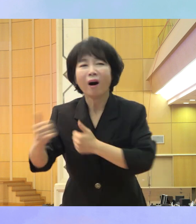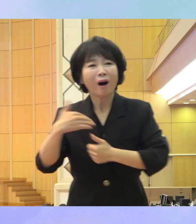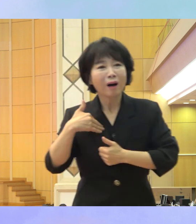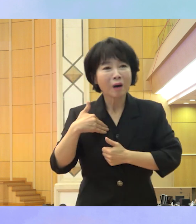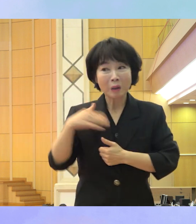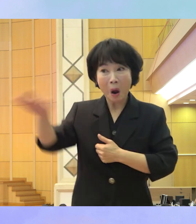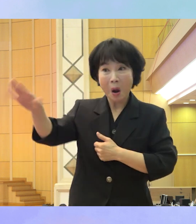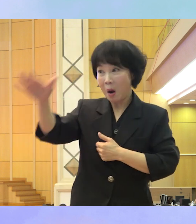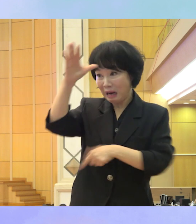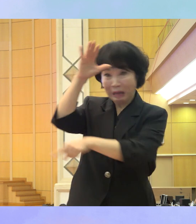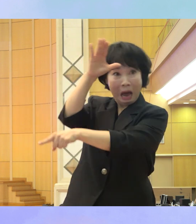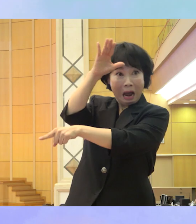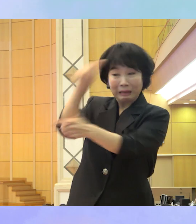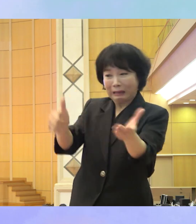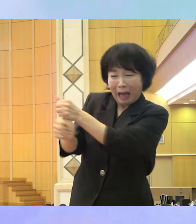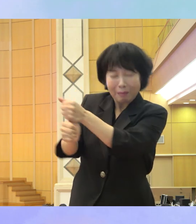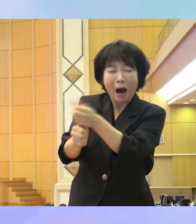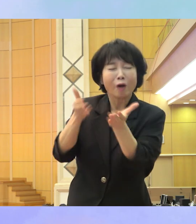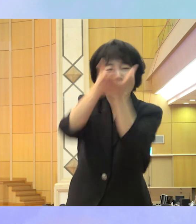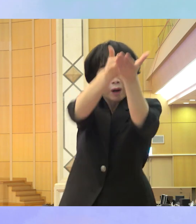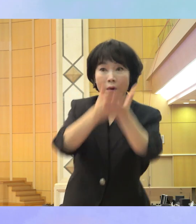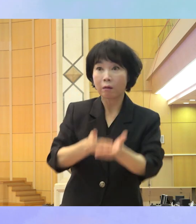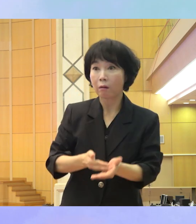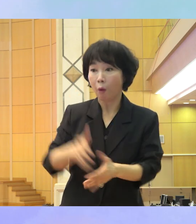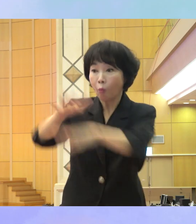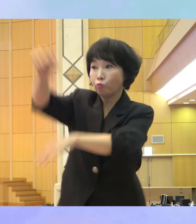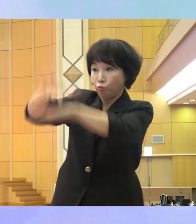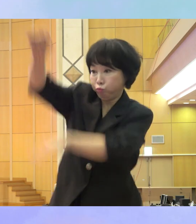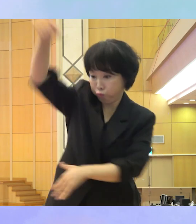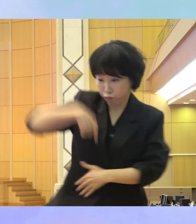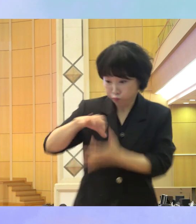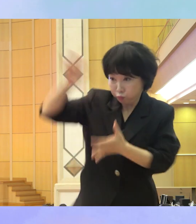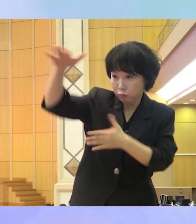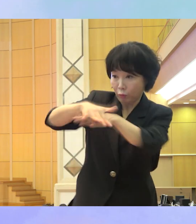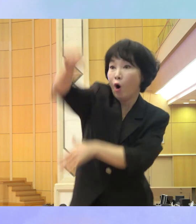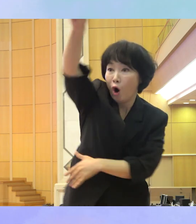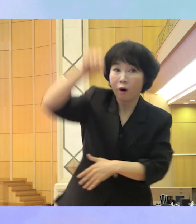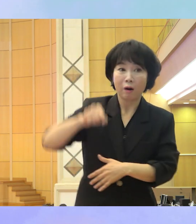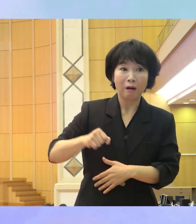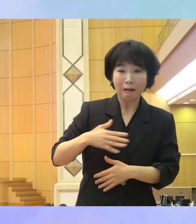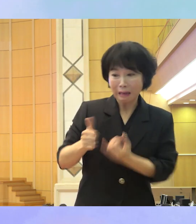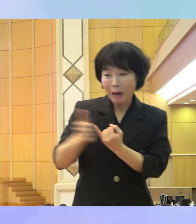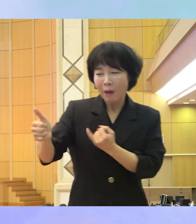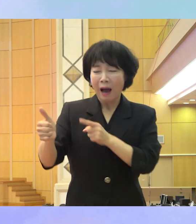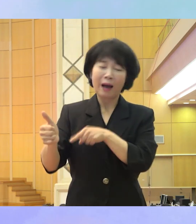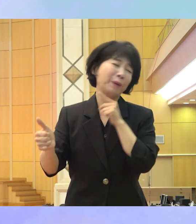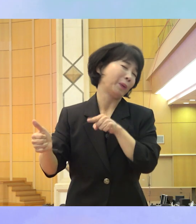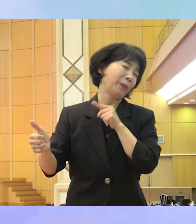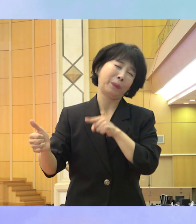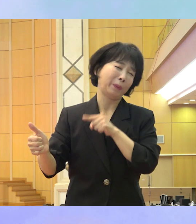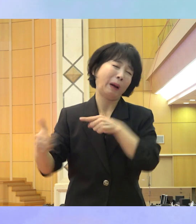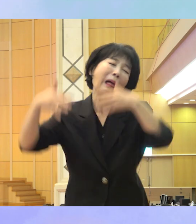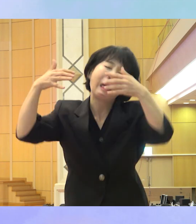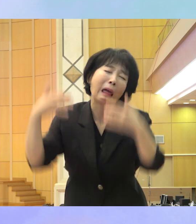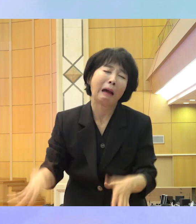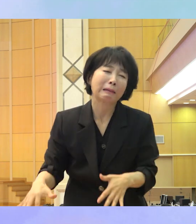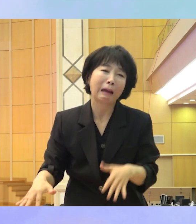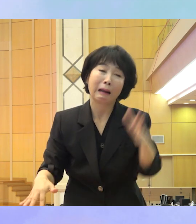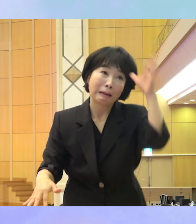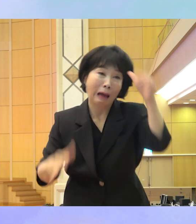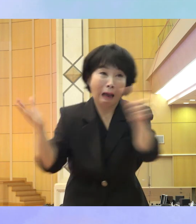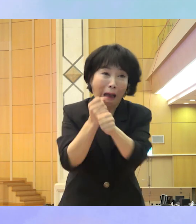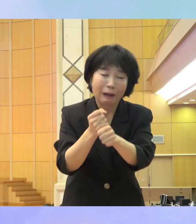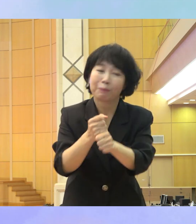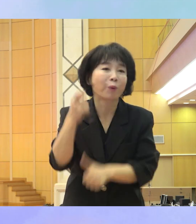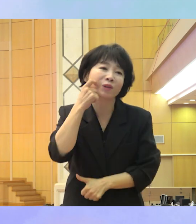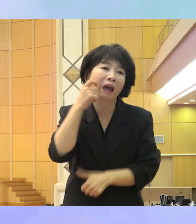잡아주세요. 그래서 아니 아저씨 보고 잡아달라고 그러지 왜 날 보고 잡아달라고 그래. 우리 아저씨는 우리 집에서 기른 닭은 못